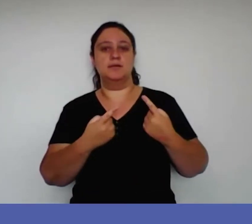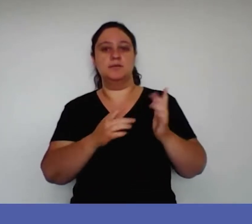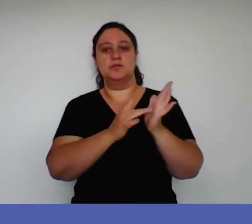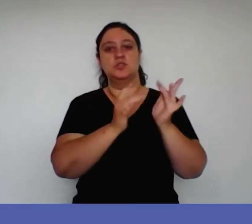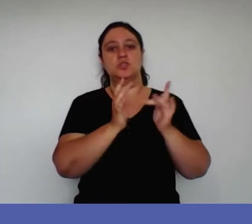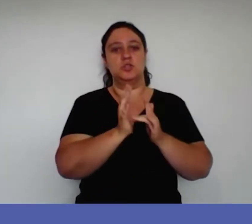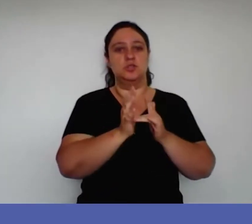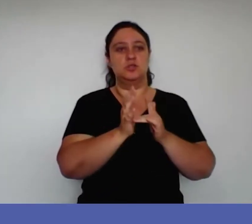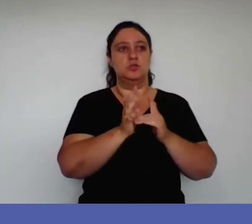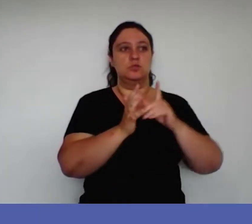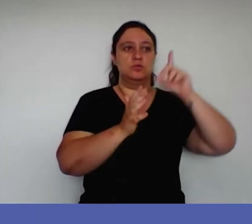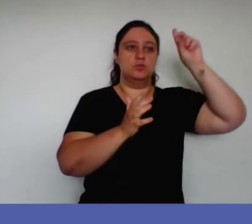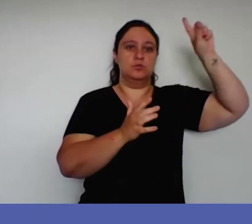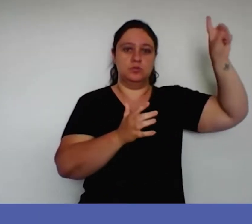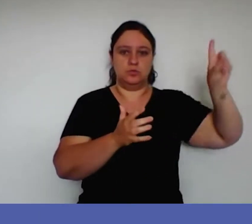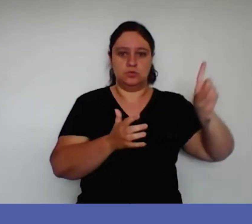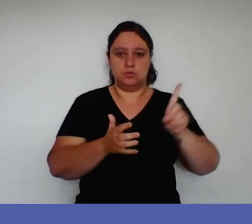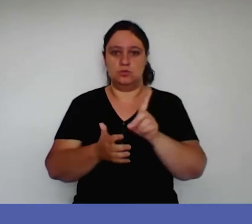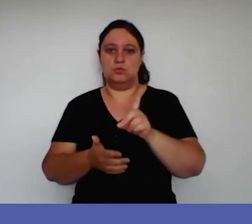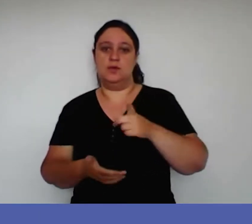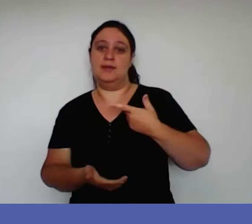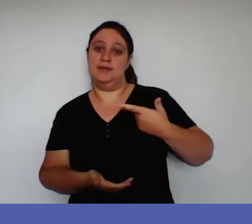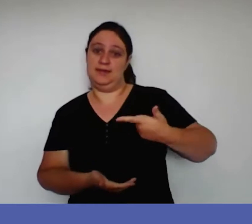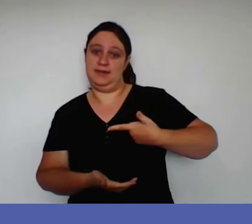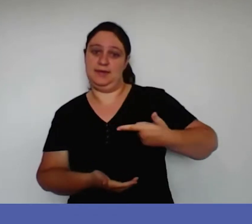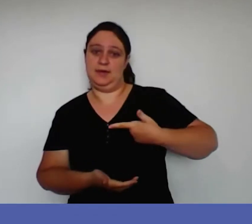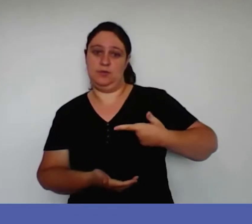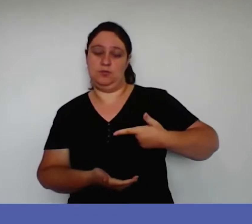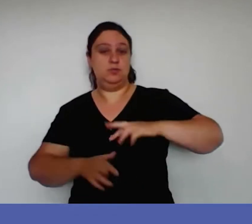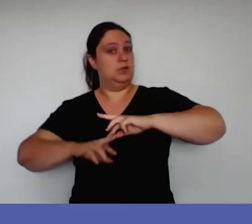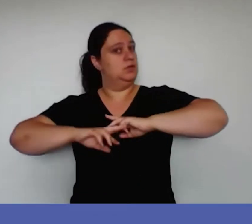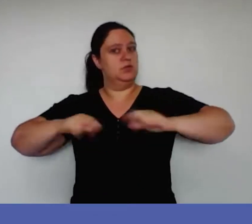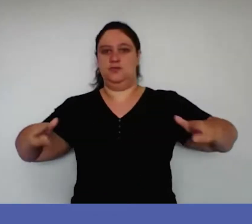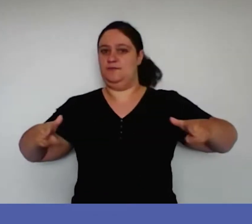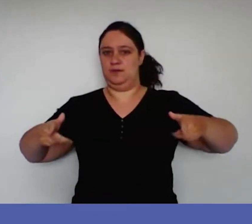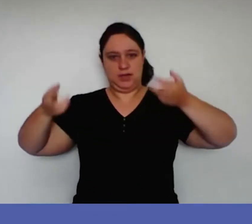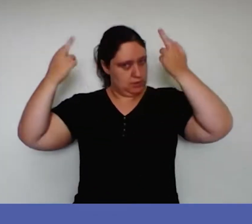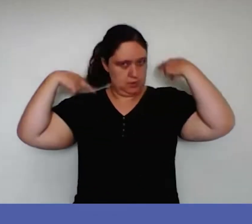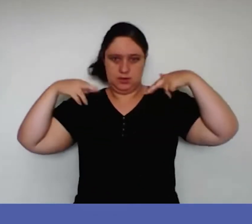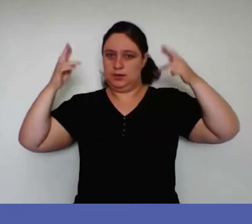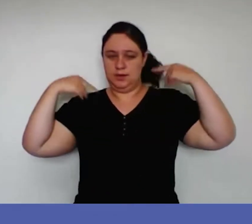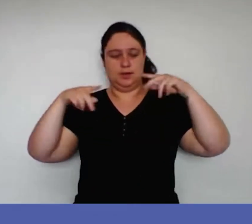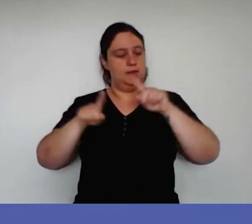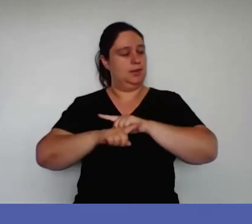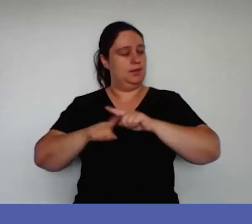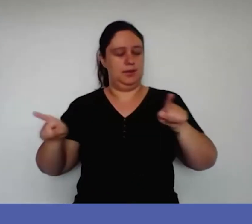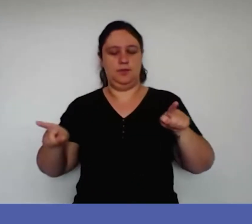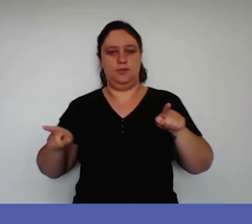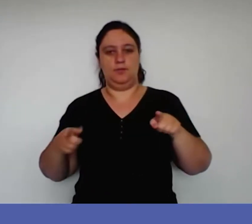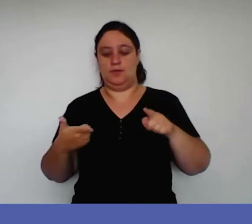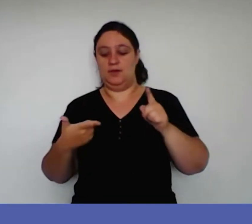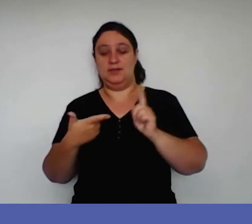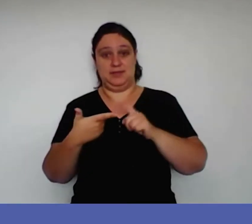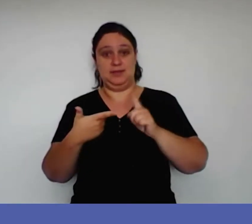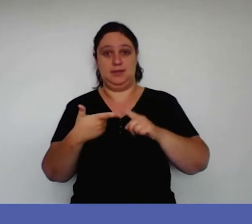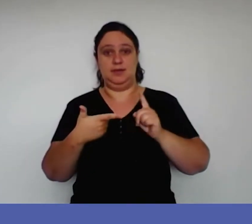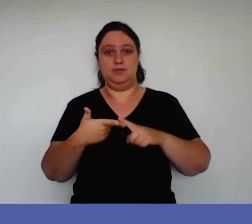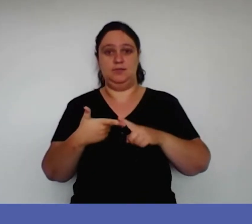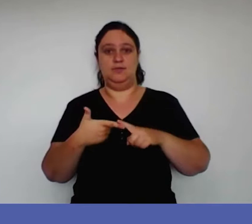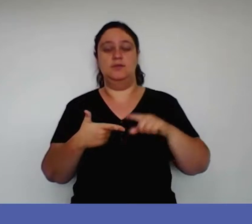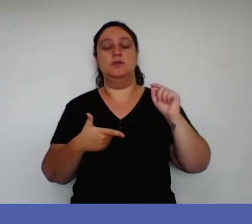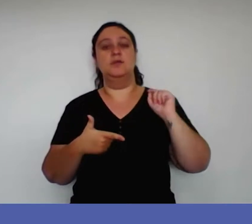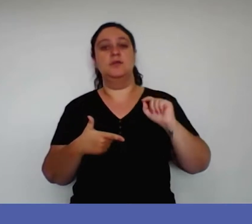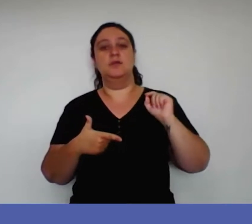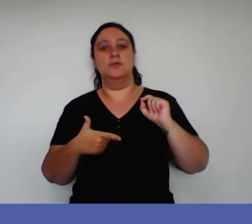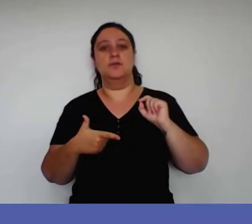mais essa vinda como um Cordeiro manso e humilde. A sua segunda vinda, ele virá em